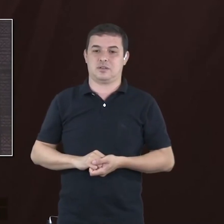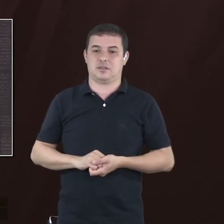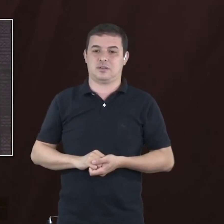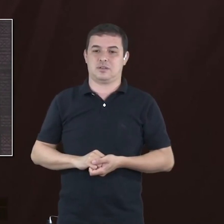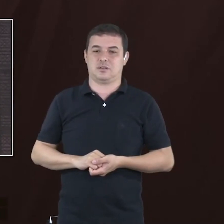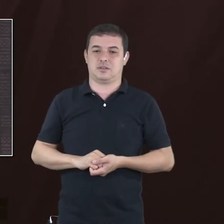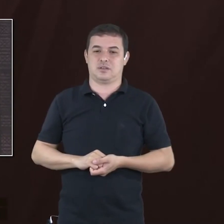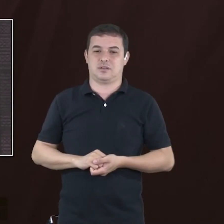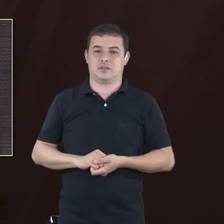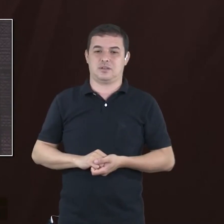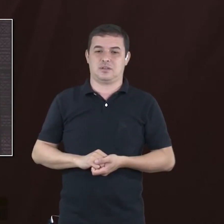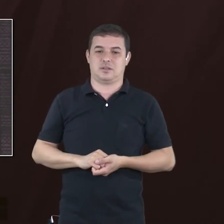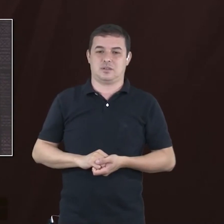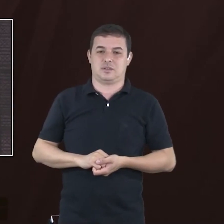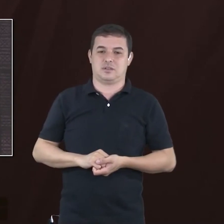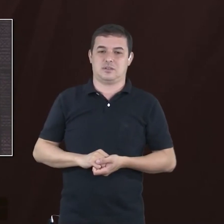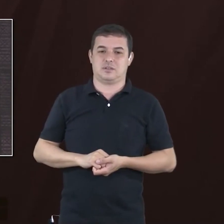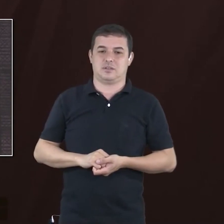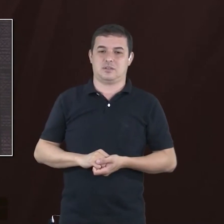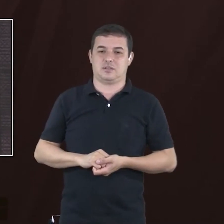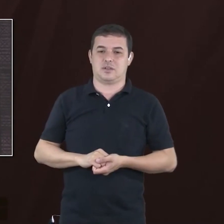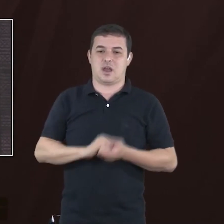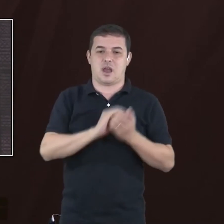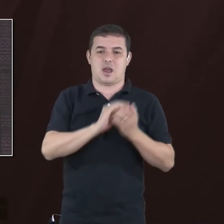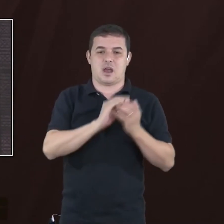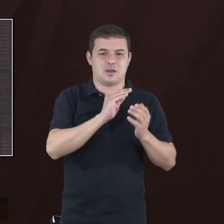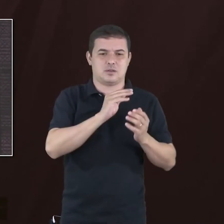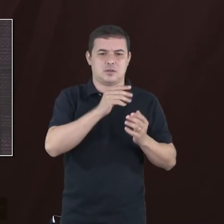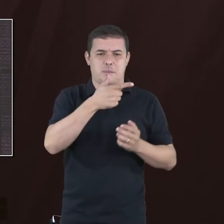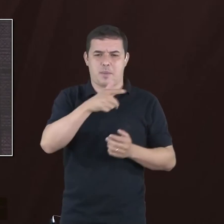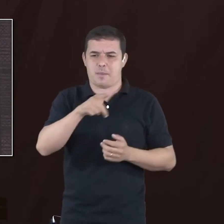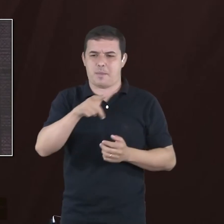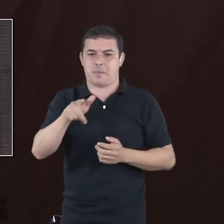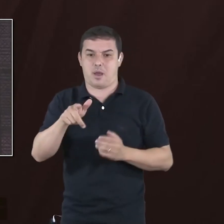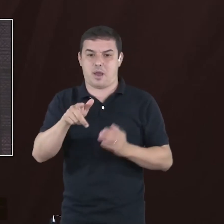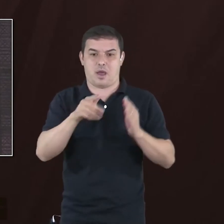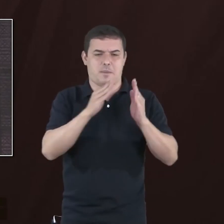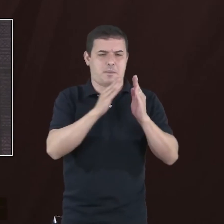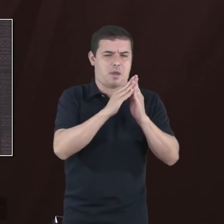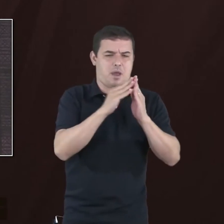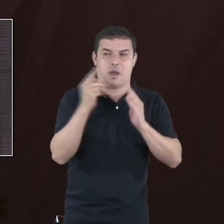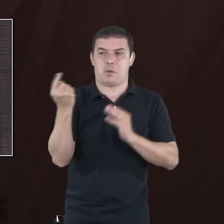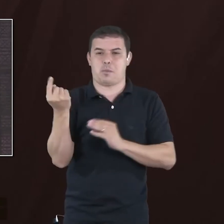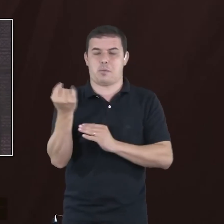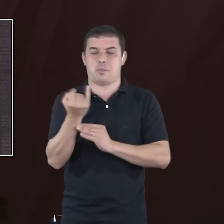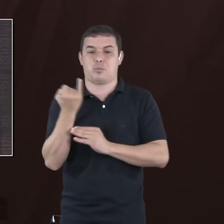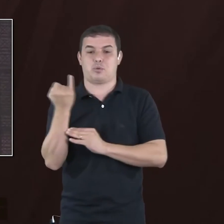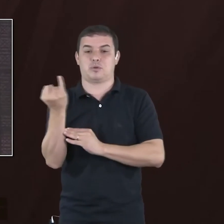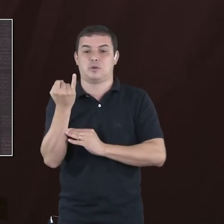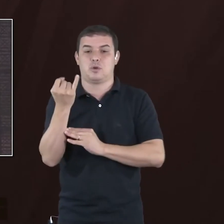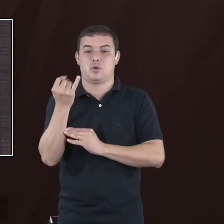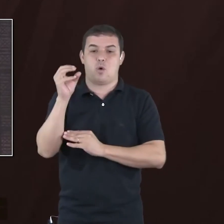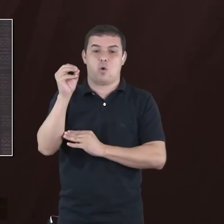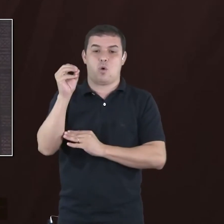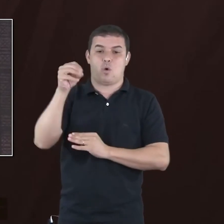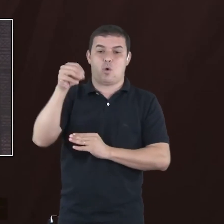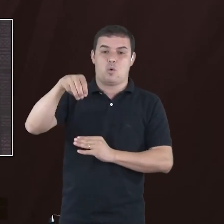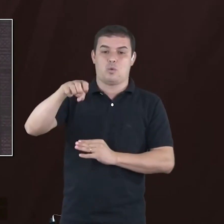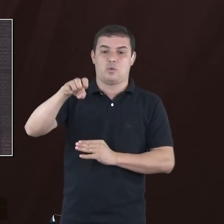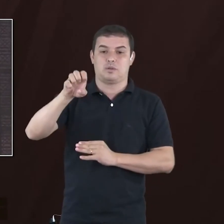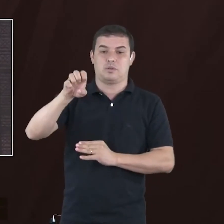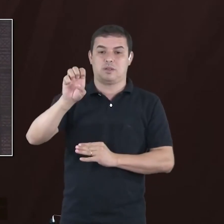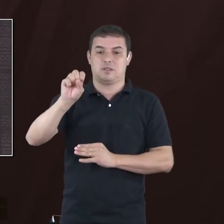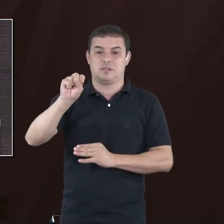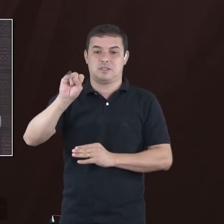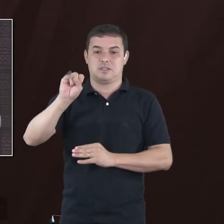e a casa de Onesíforo. Olha só quem é Onesíforo. Deus